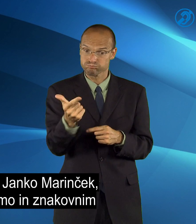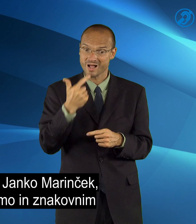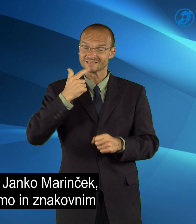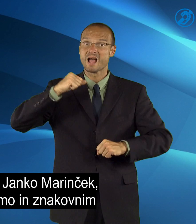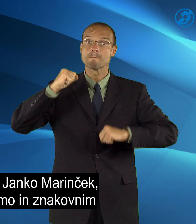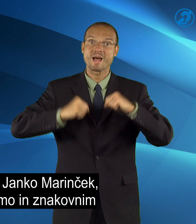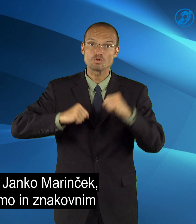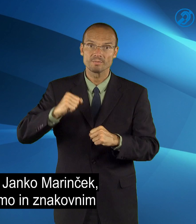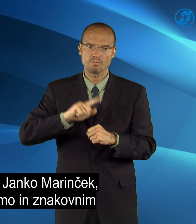zabavala vse prisotne.